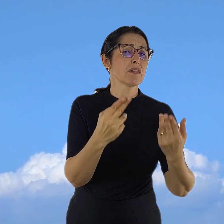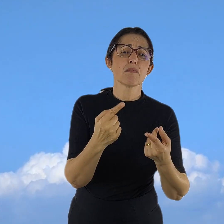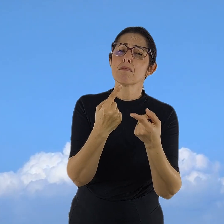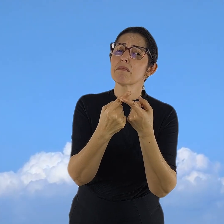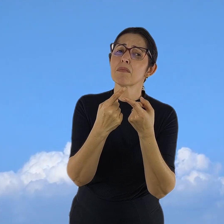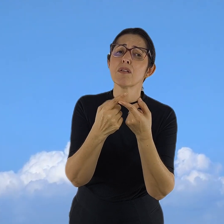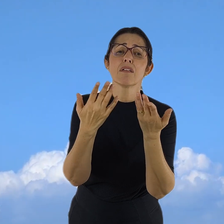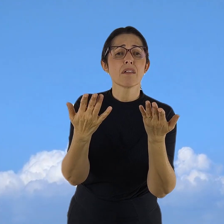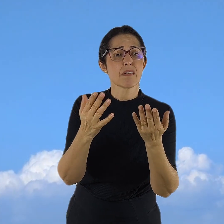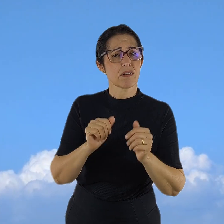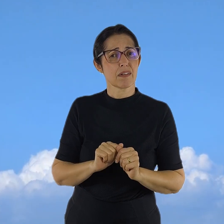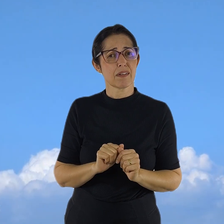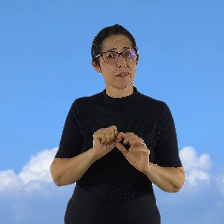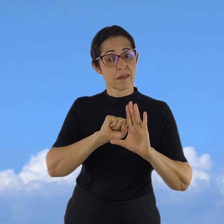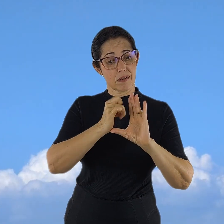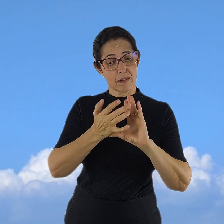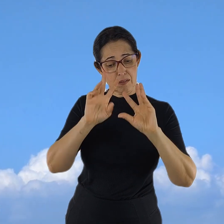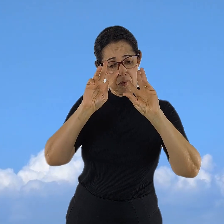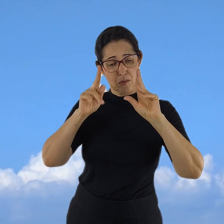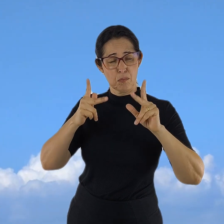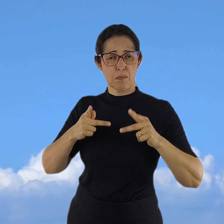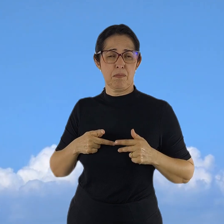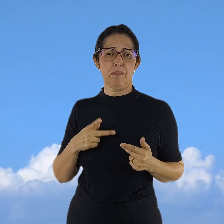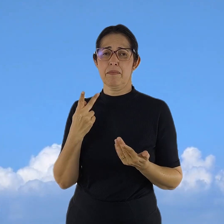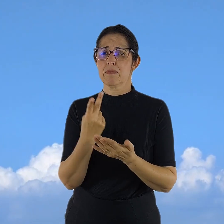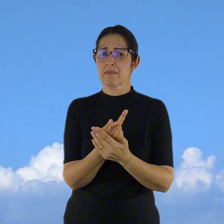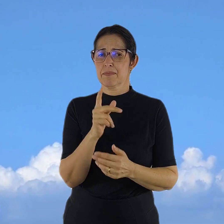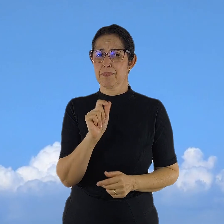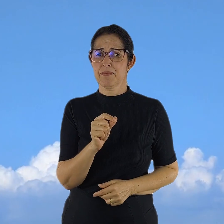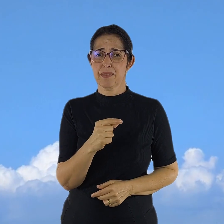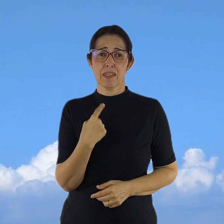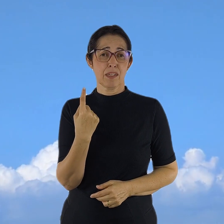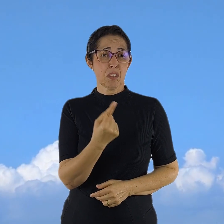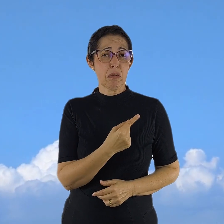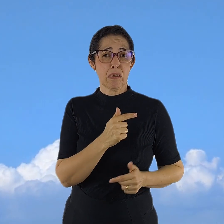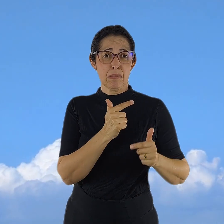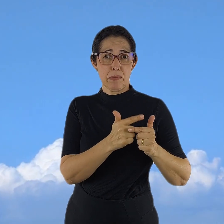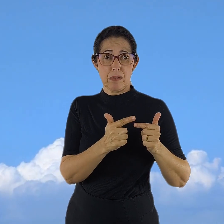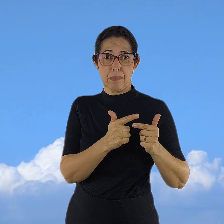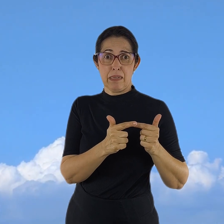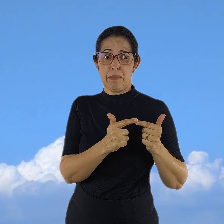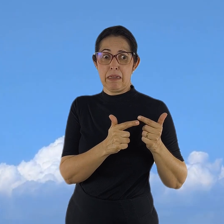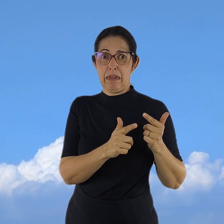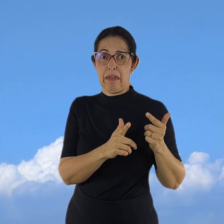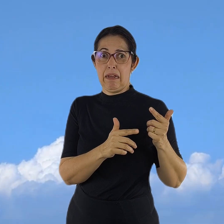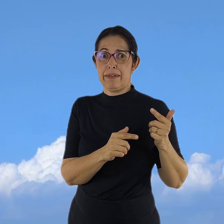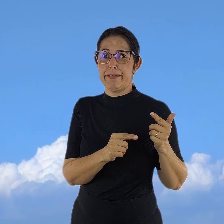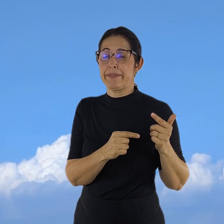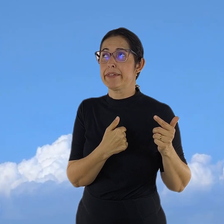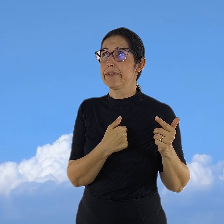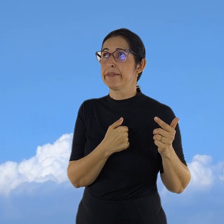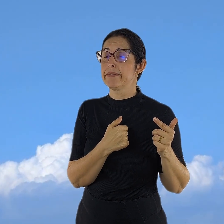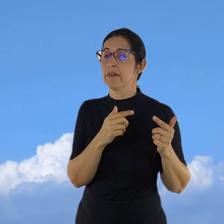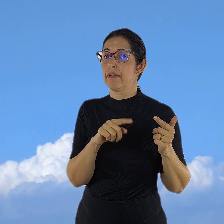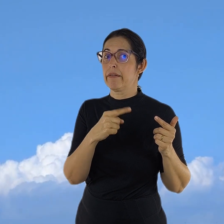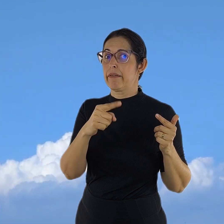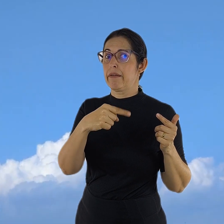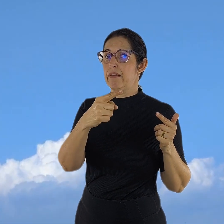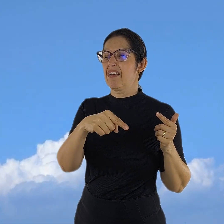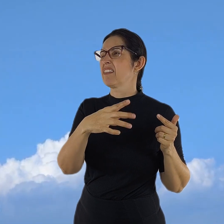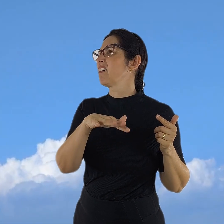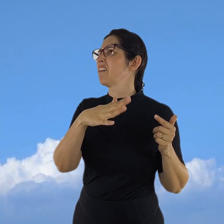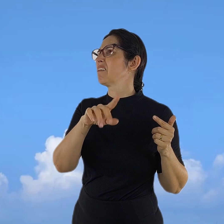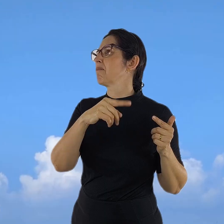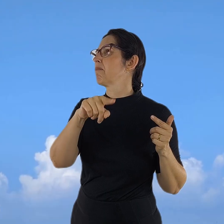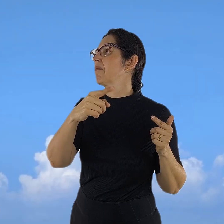Isso é nosso, do homem. Muitas vezes nós só vamos buscar a ajuda do Senhor quando a situação está no limite, que você perdeu